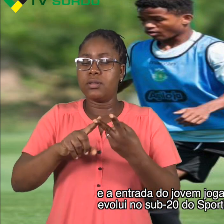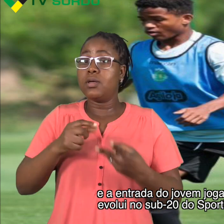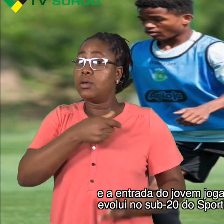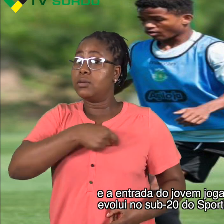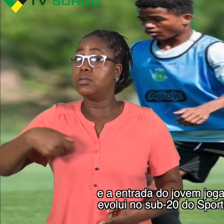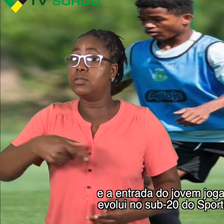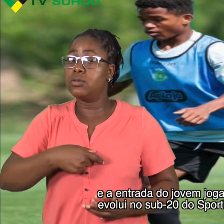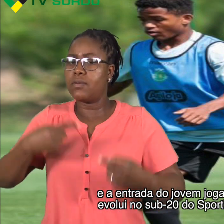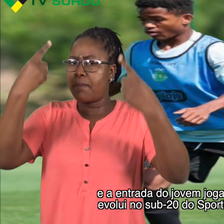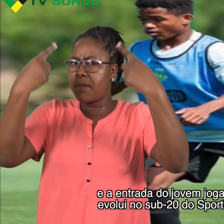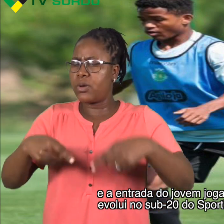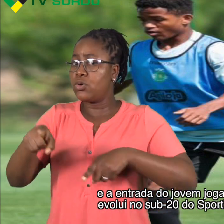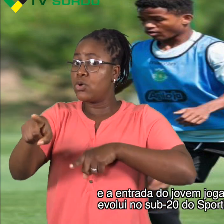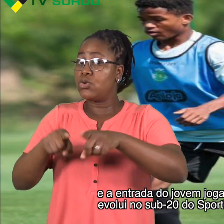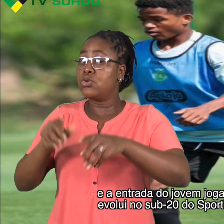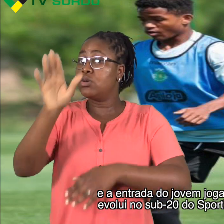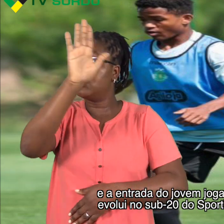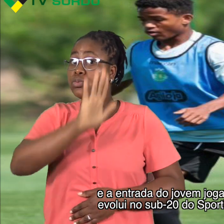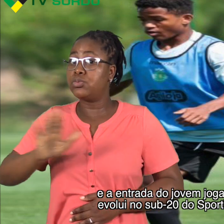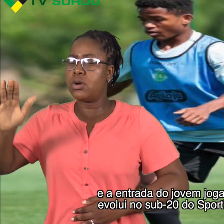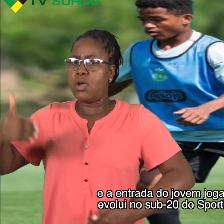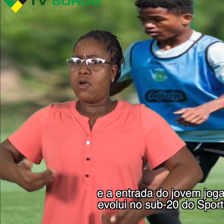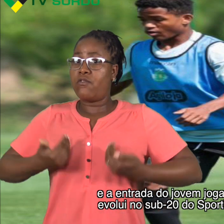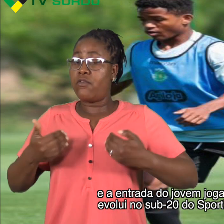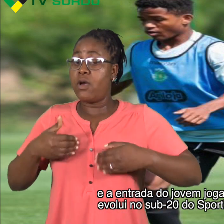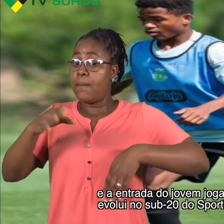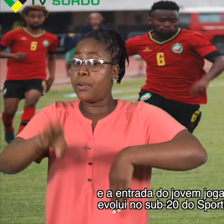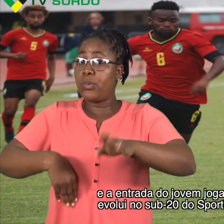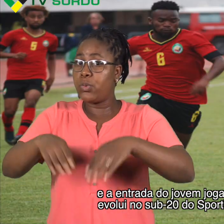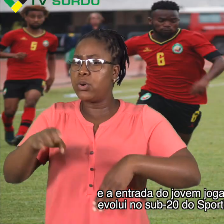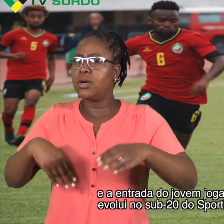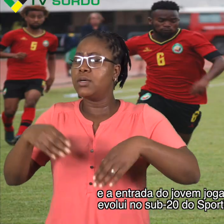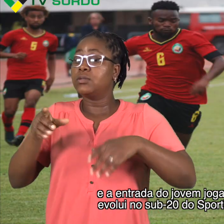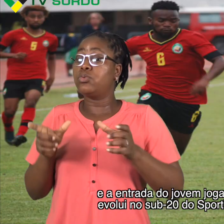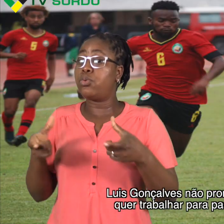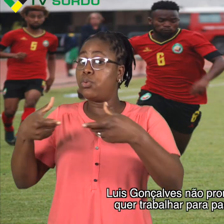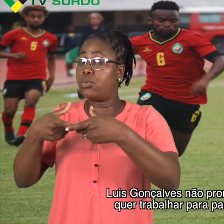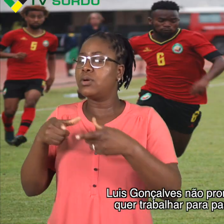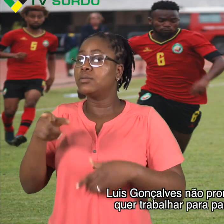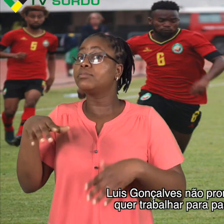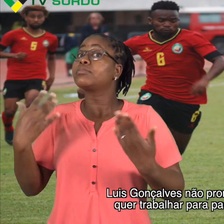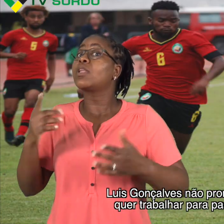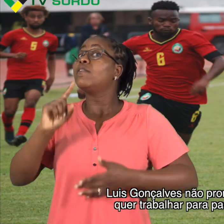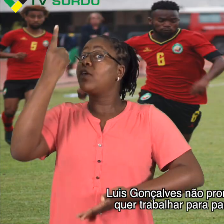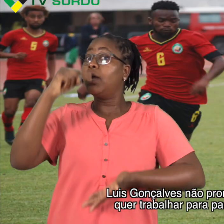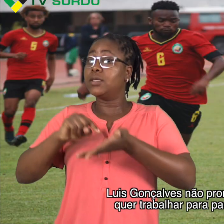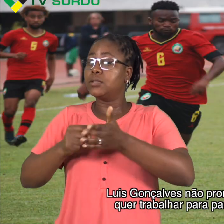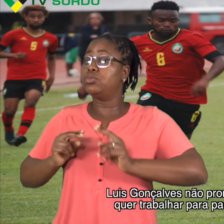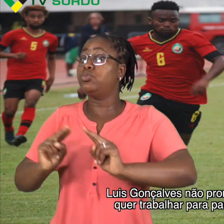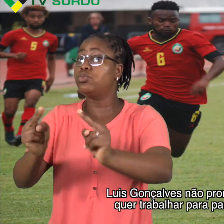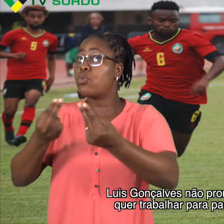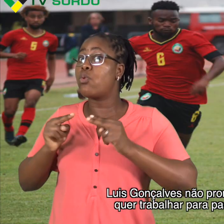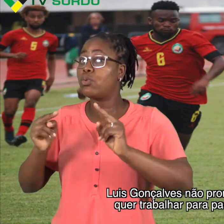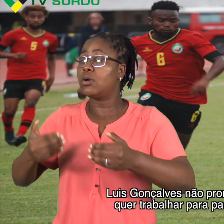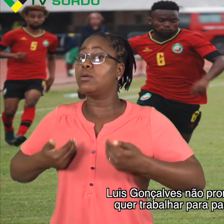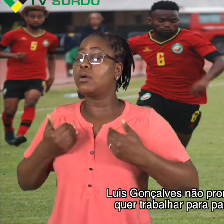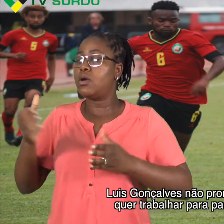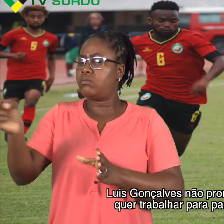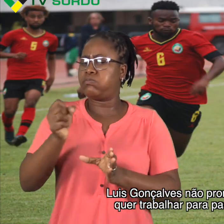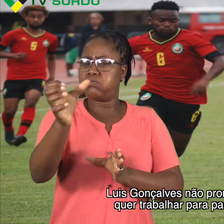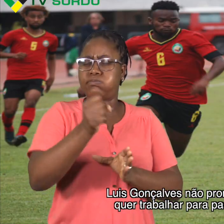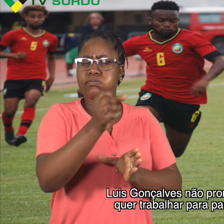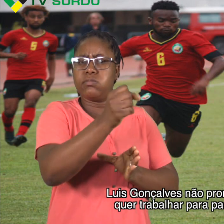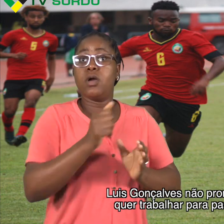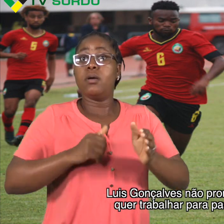Jenny Catamo, que evolui no sub-20 do Sporting Clube de Portugal. Luiz Gonçalves não promete, mas